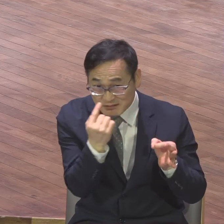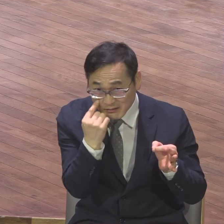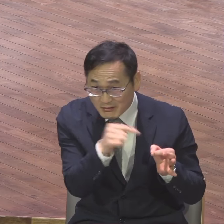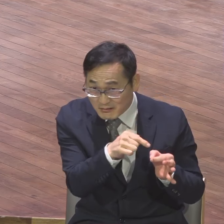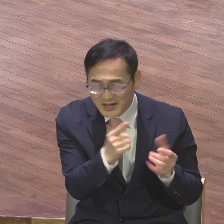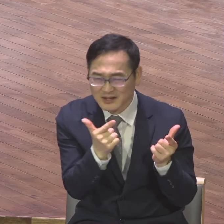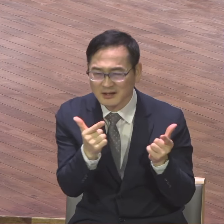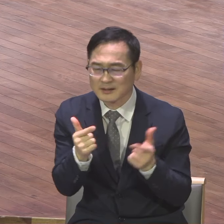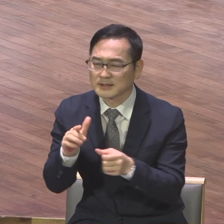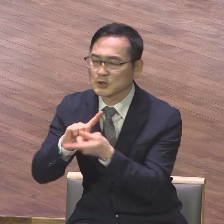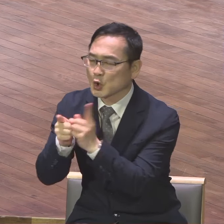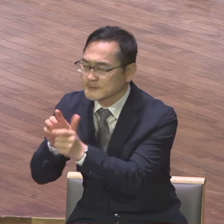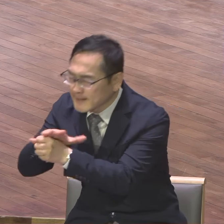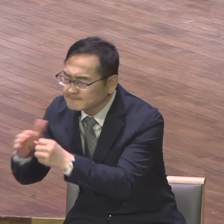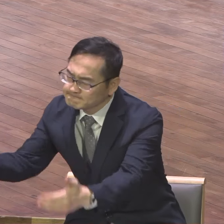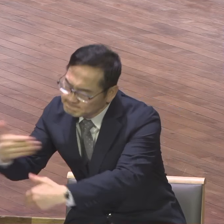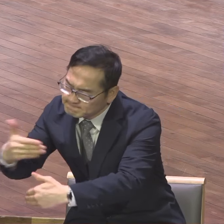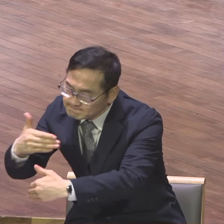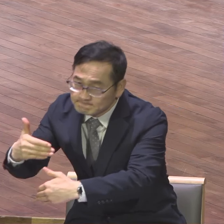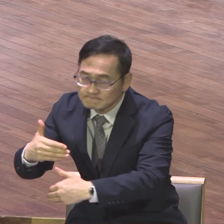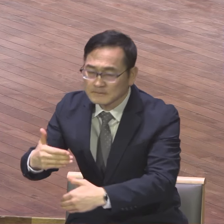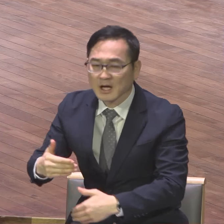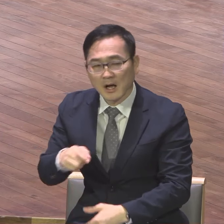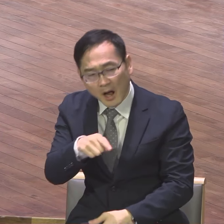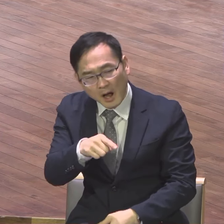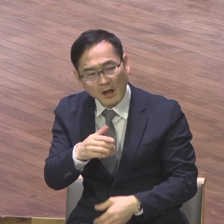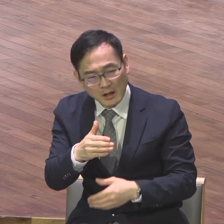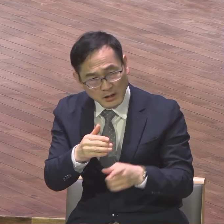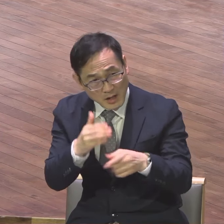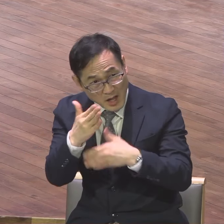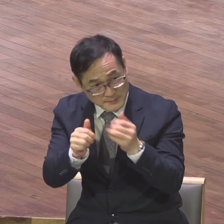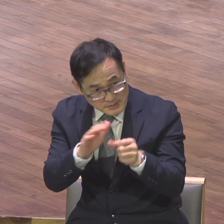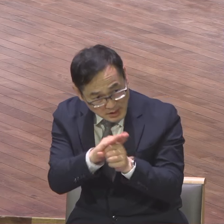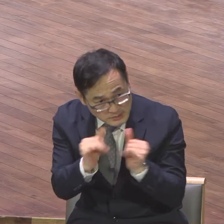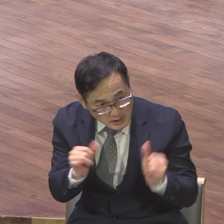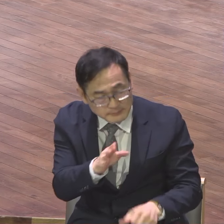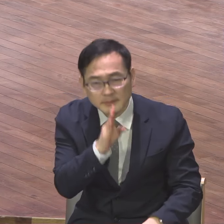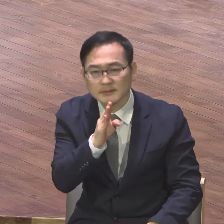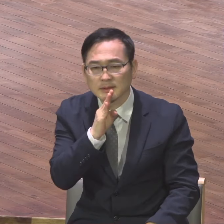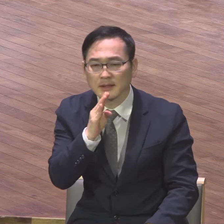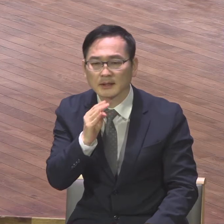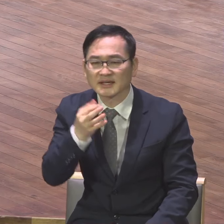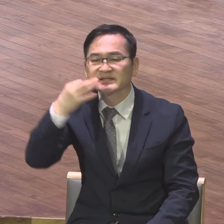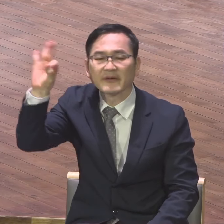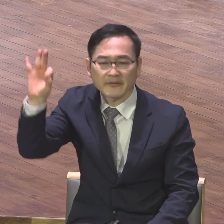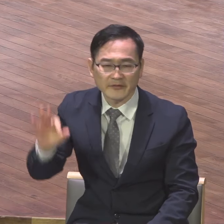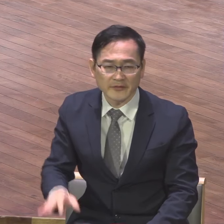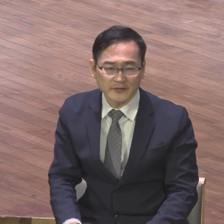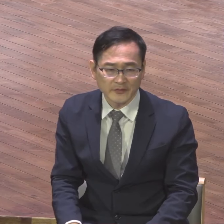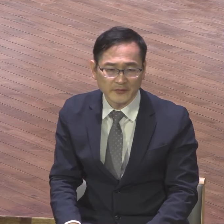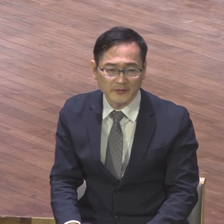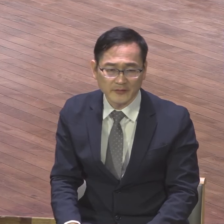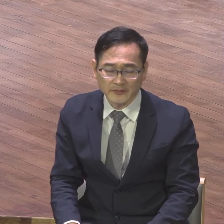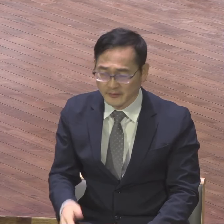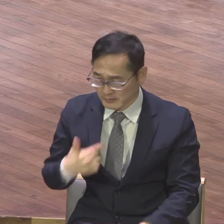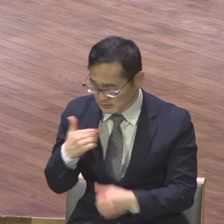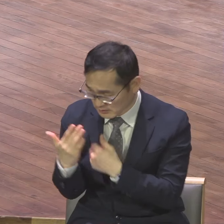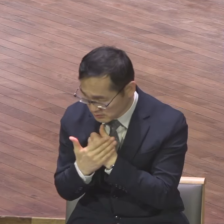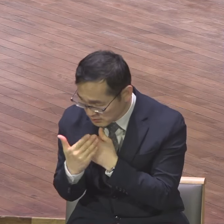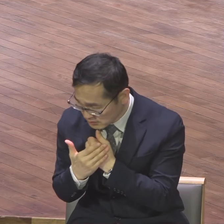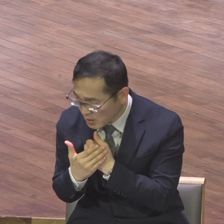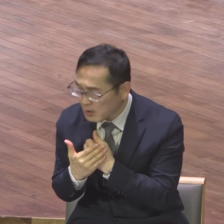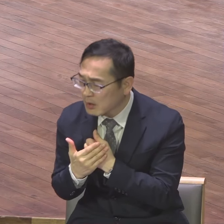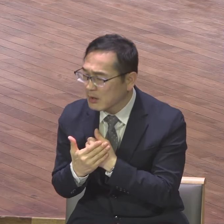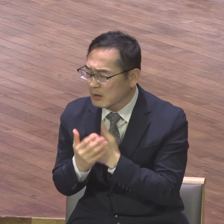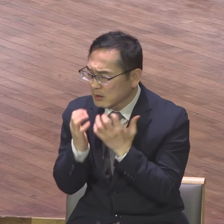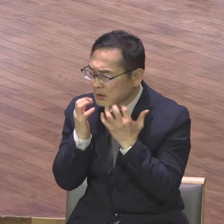느끼잖아요. 여러분 사람을 만나면 아 이분이 참 나를 믿어주구나, 나를 인격적으로 대해주구나,